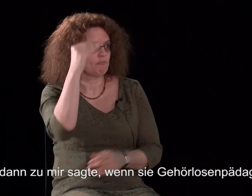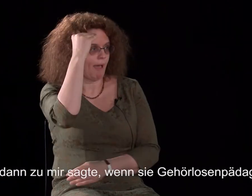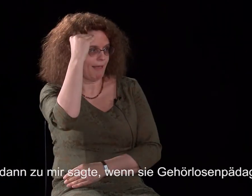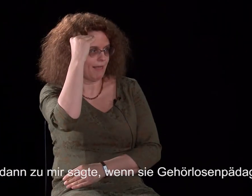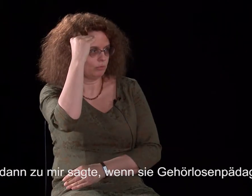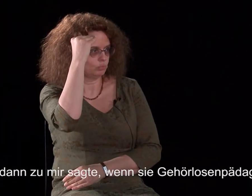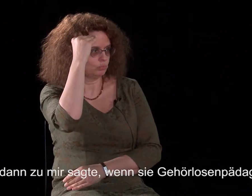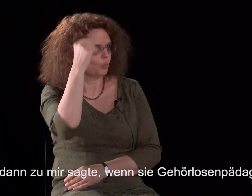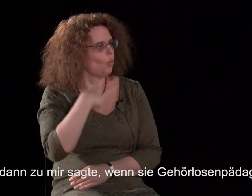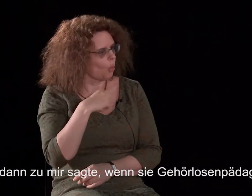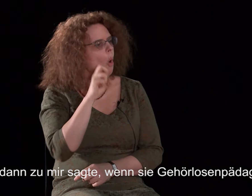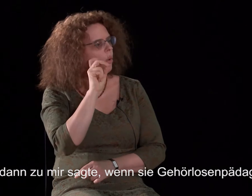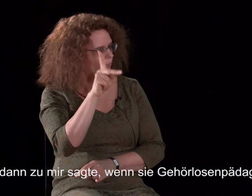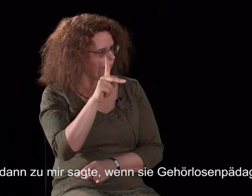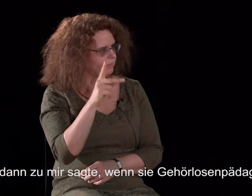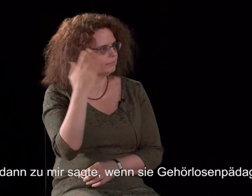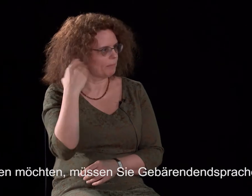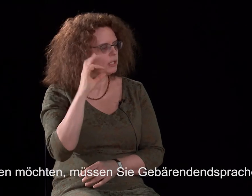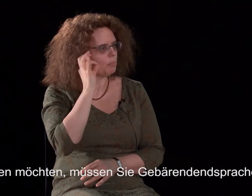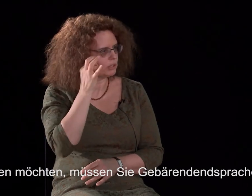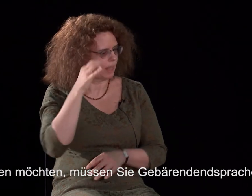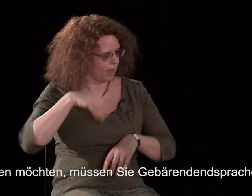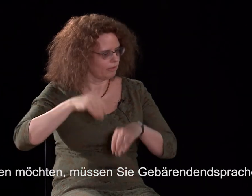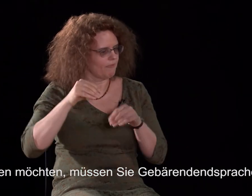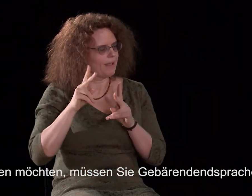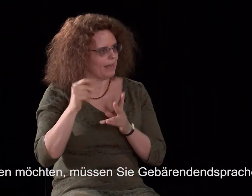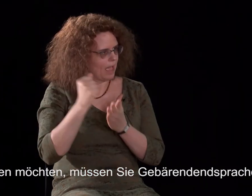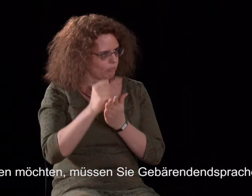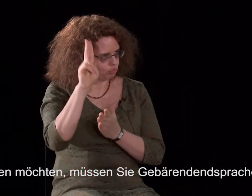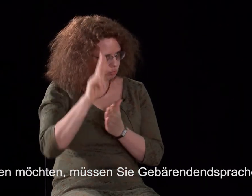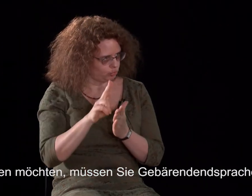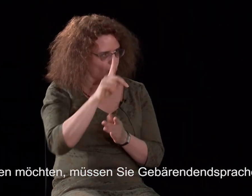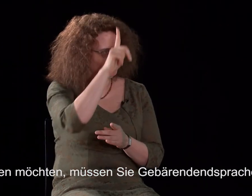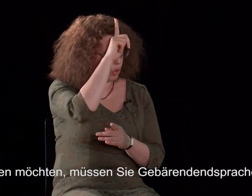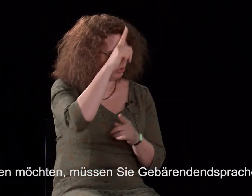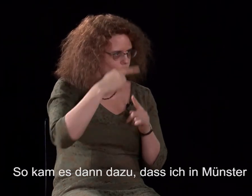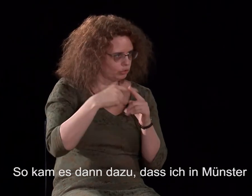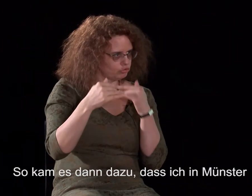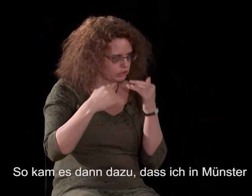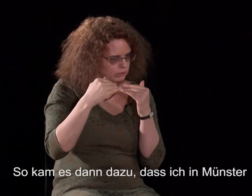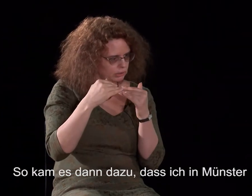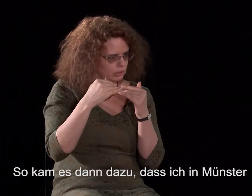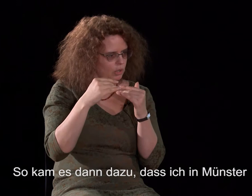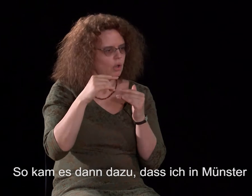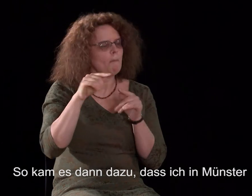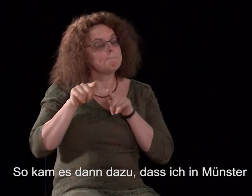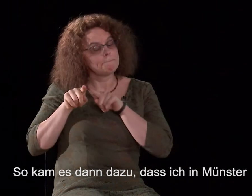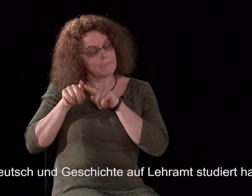Gehörlosenpädagogik studieren möchten, müssen Sie Gebärdensprache lernen. Und so kam es dann dazu, dass ich in Münster Deutsch und